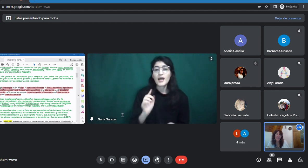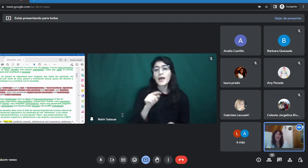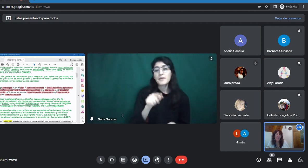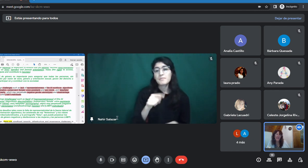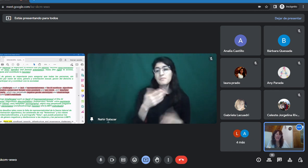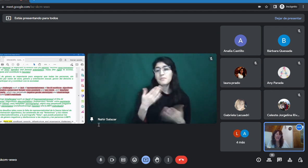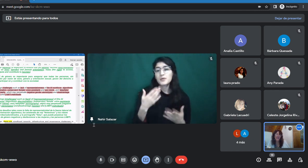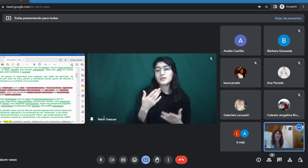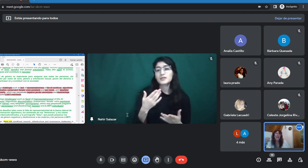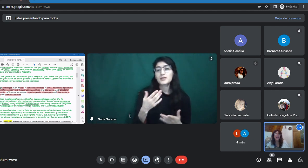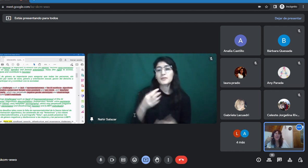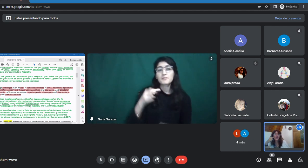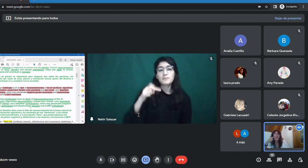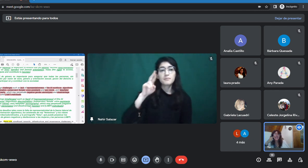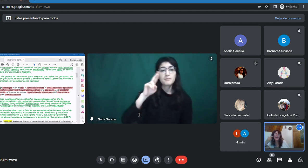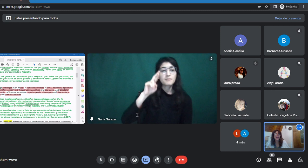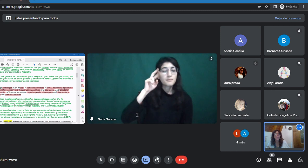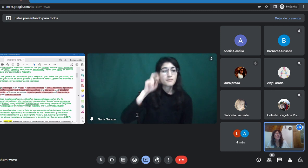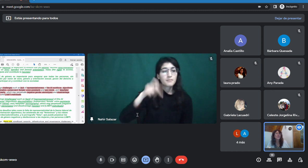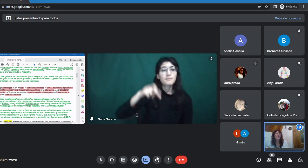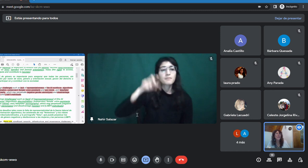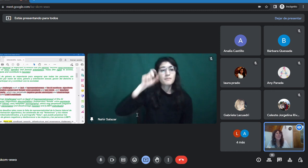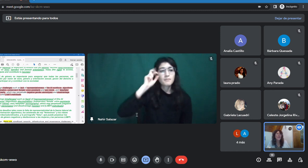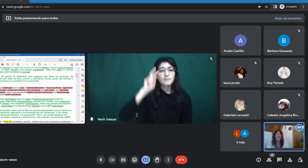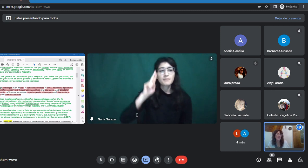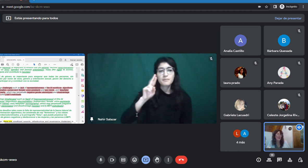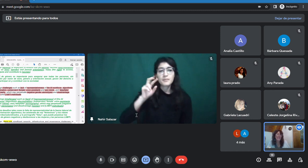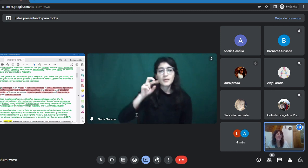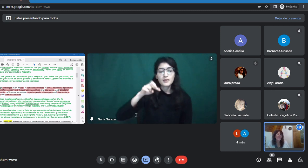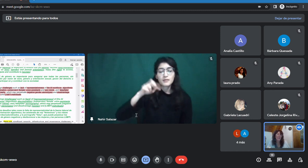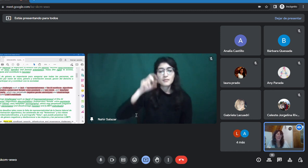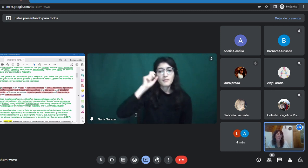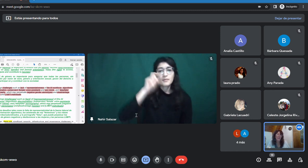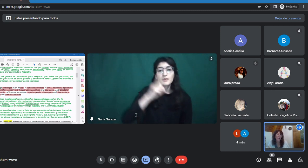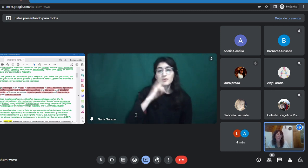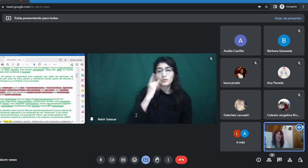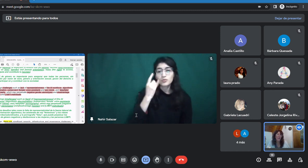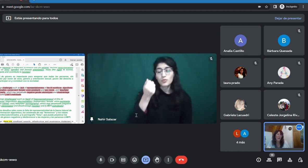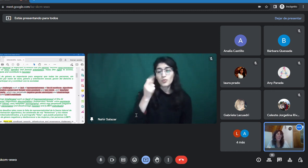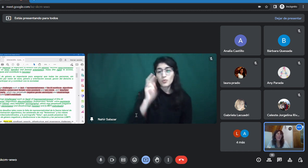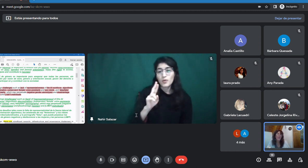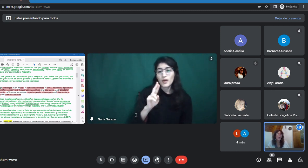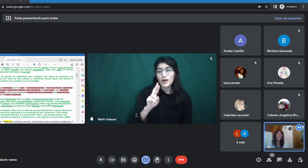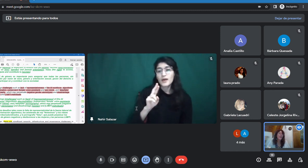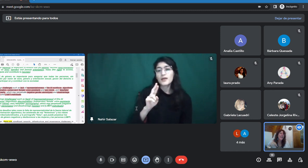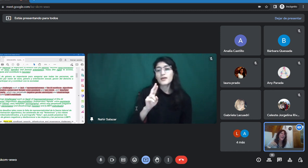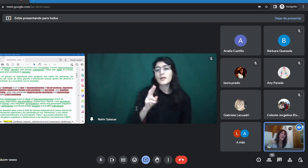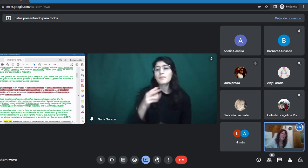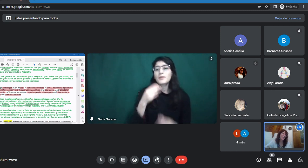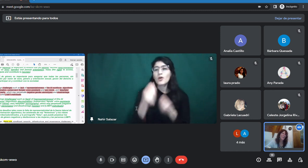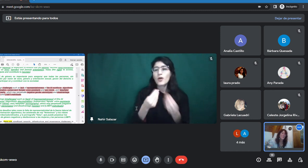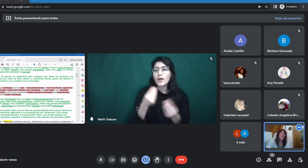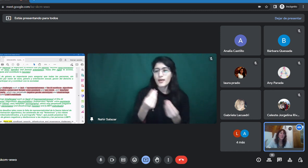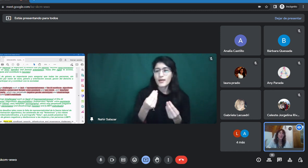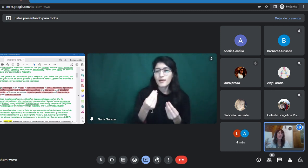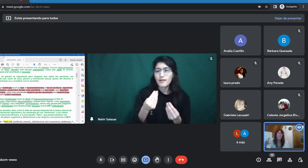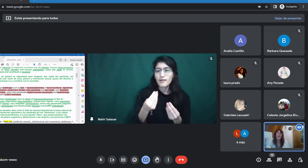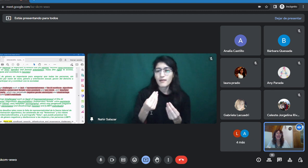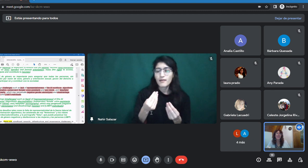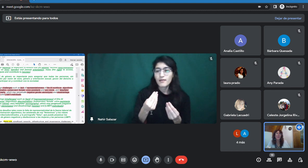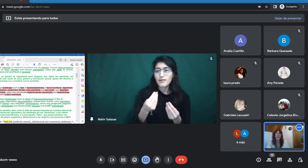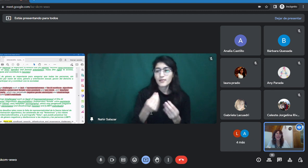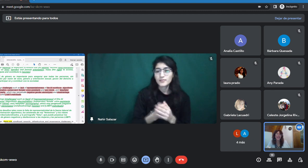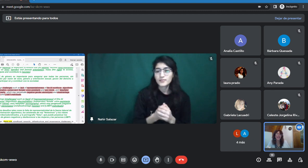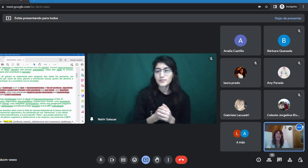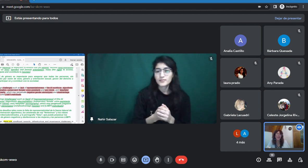¿sí? Entonces, una sola vez aparece ese primer verbo, pero opera o funciona para las